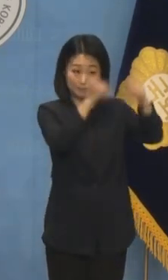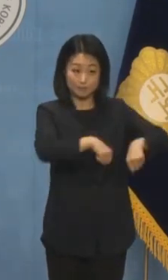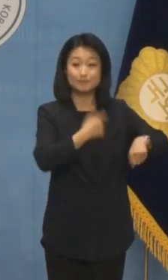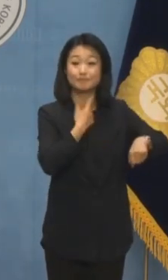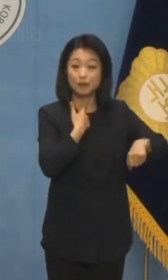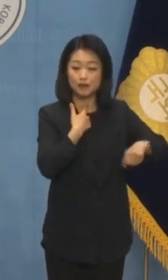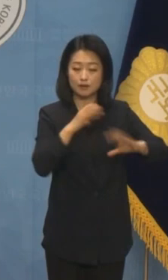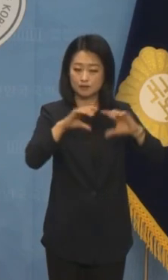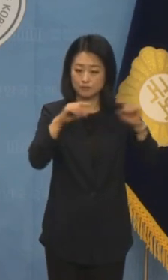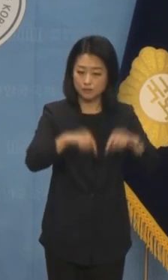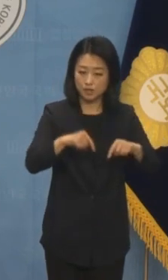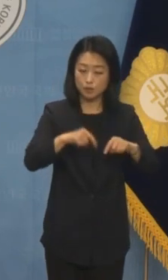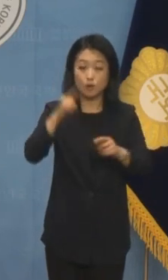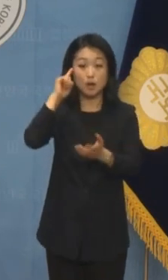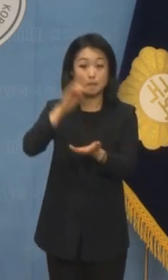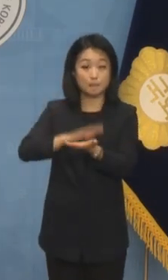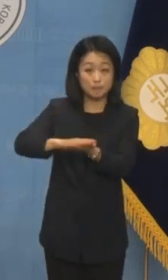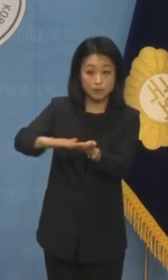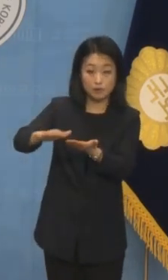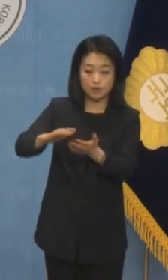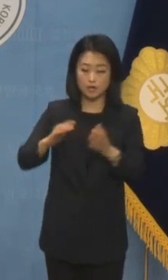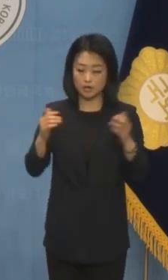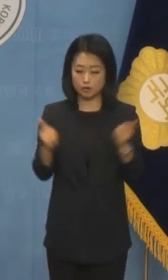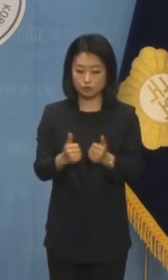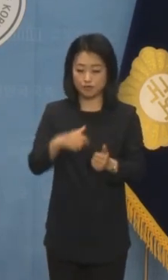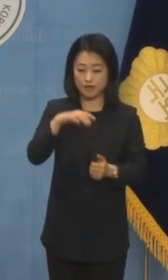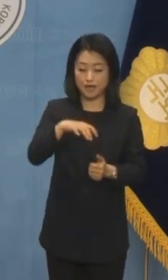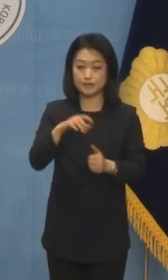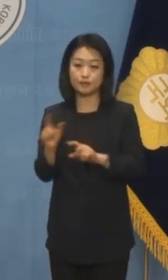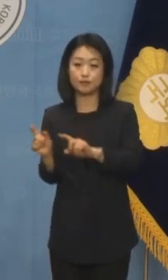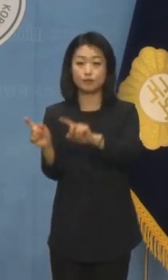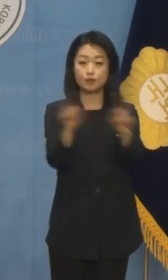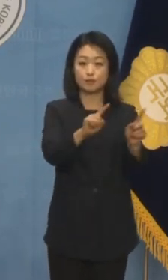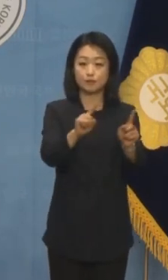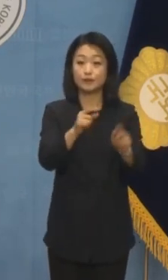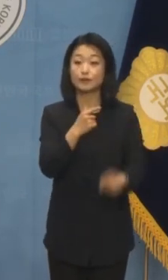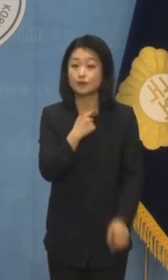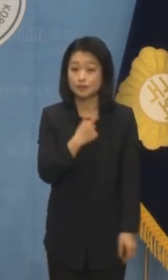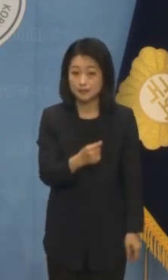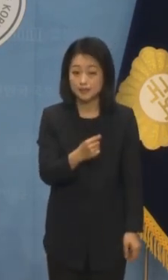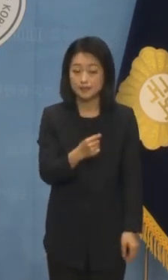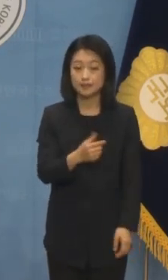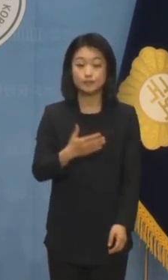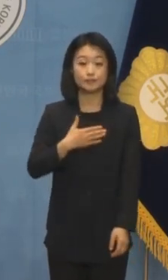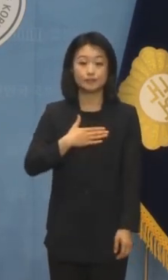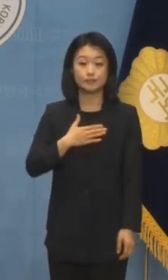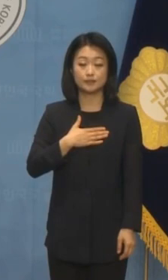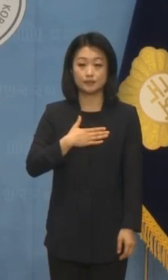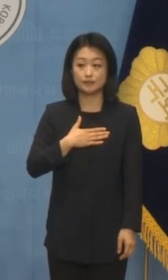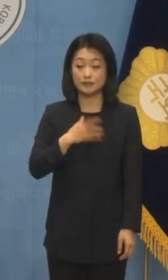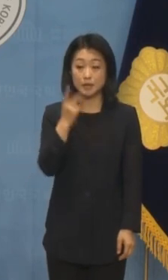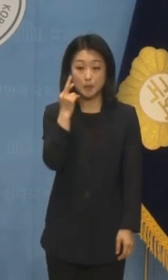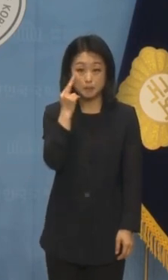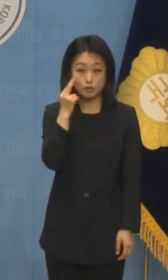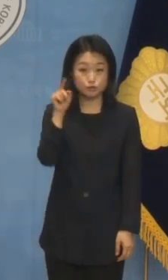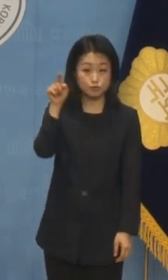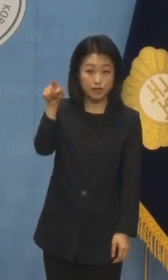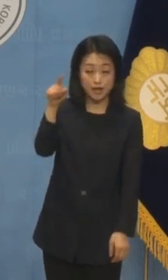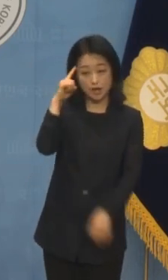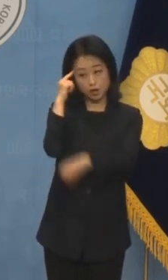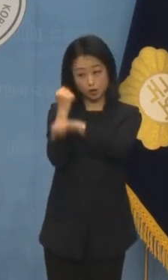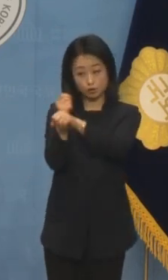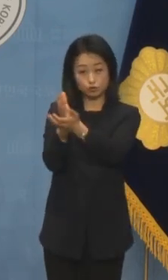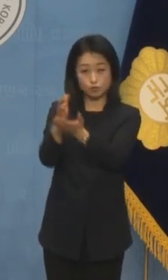외교와 평화를 국회가 정상화해야 합니다. 저는 미국의 싱크탱크인